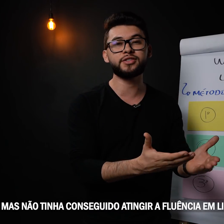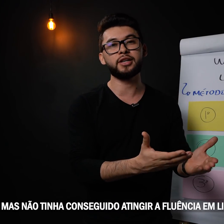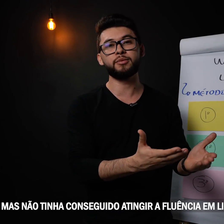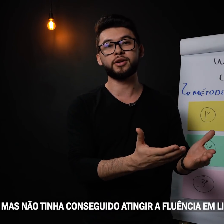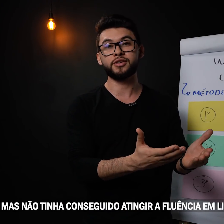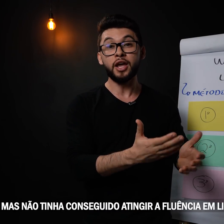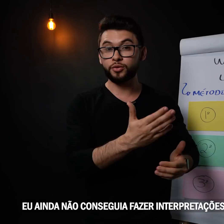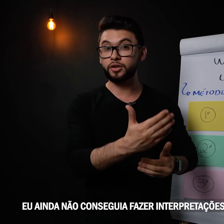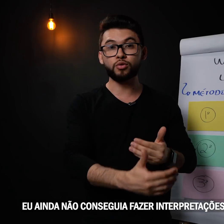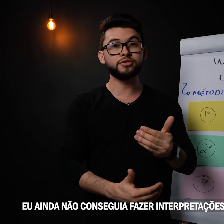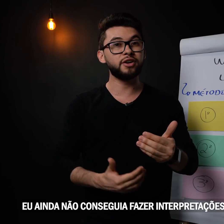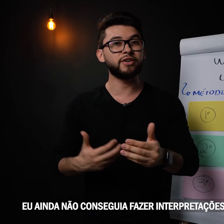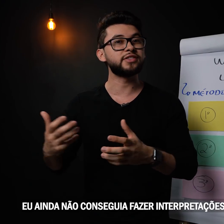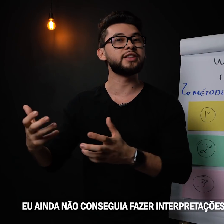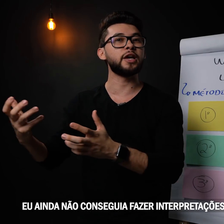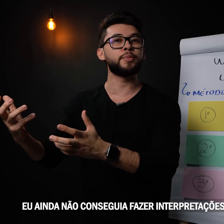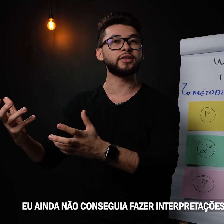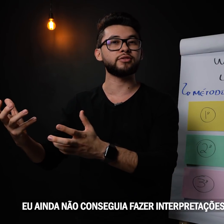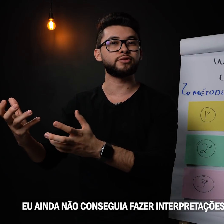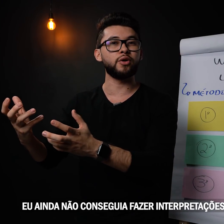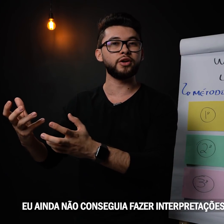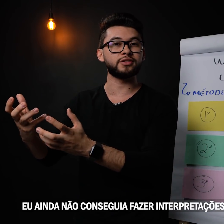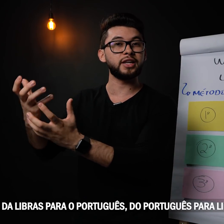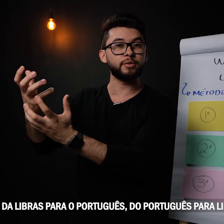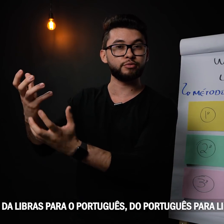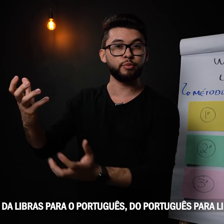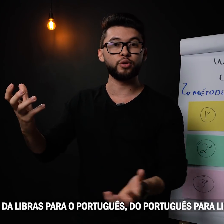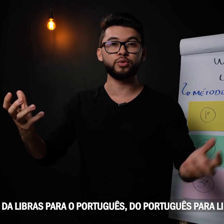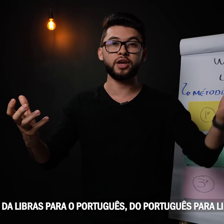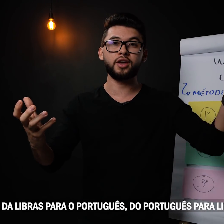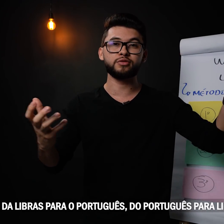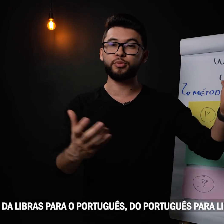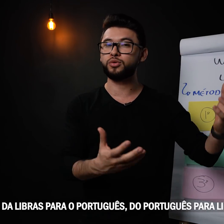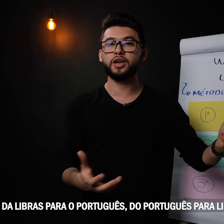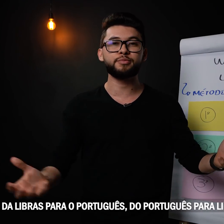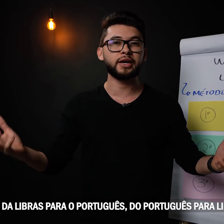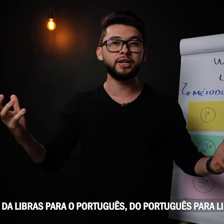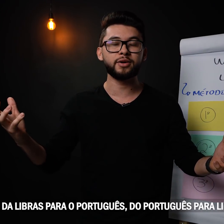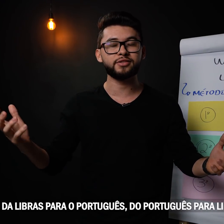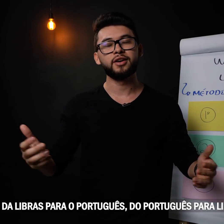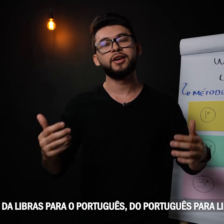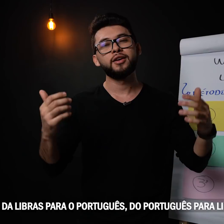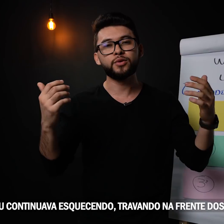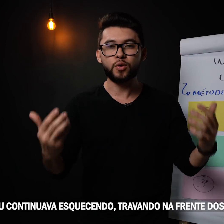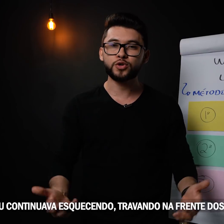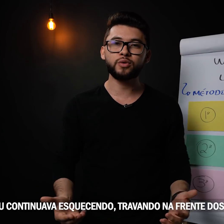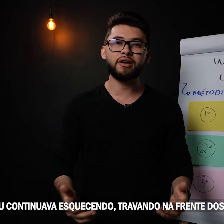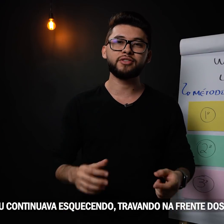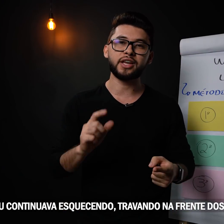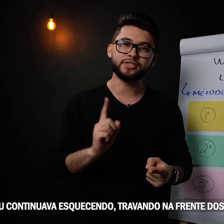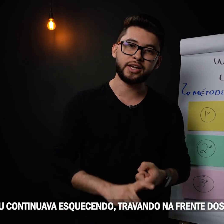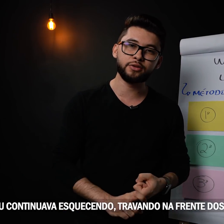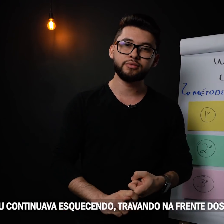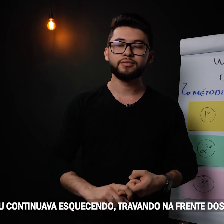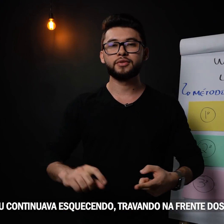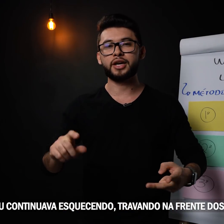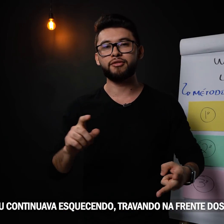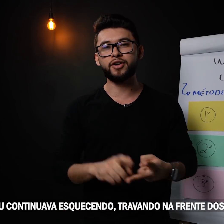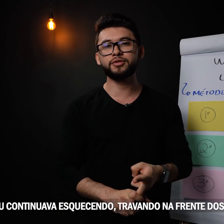em Libras. Eu ainda não conseguia fazer interpretações da Libras para o português, do português para Libras, e eu continuava esquecendo, travando na